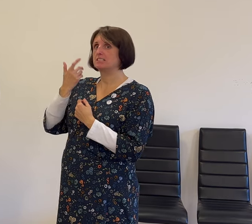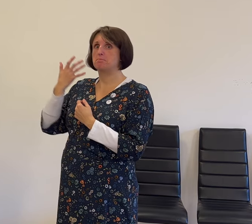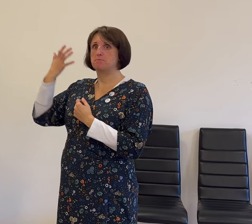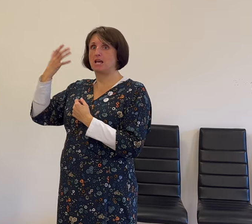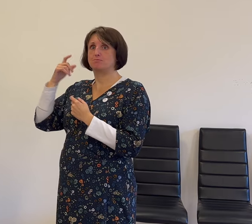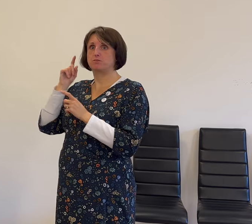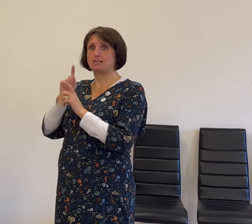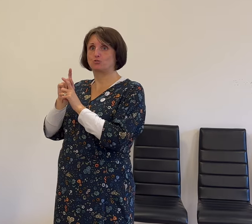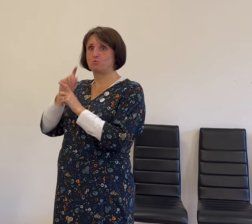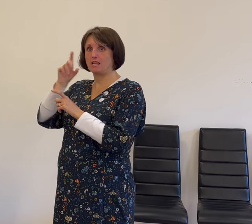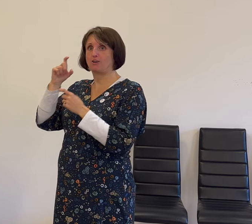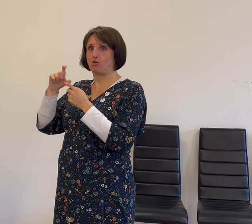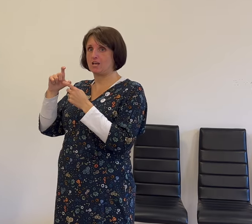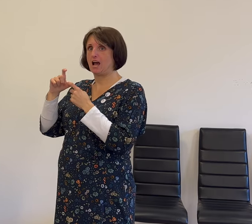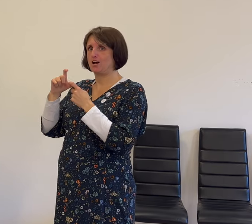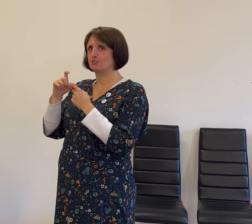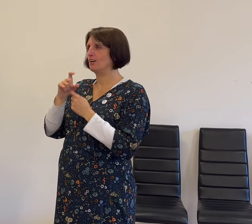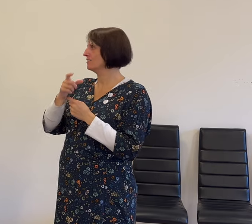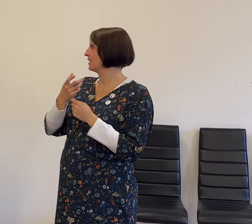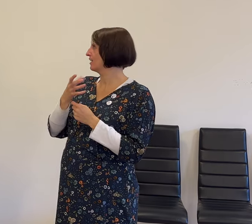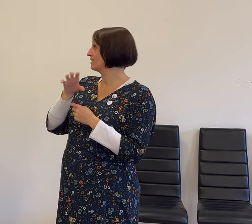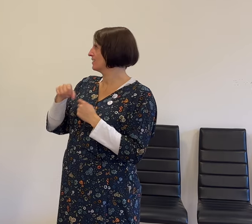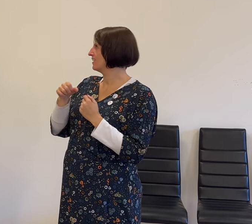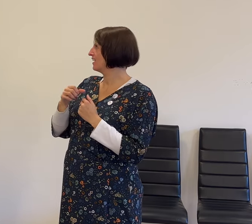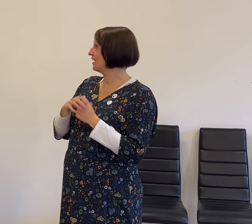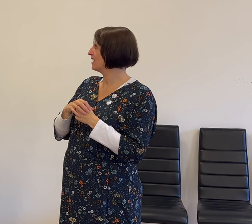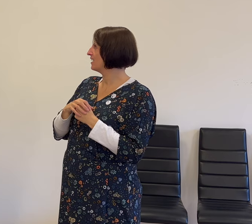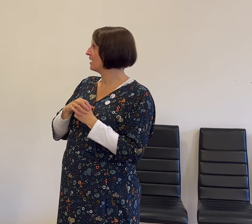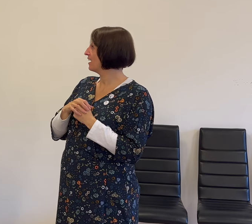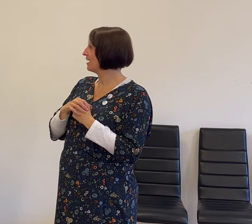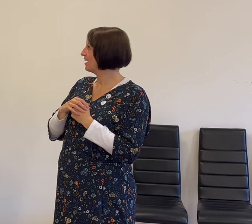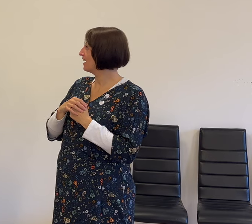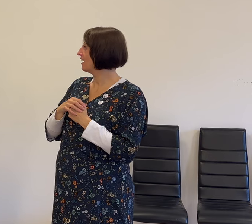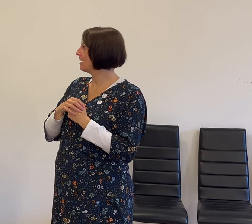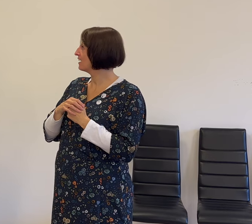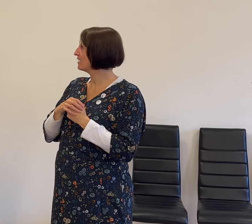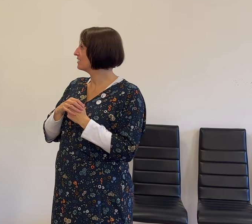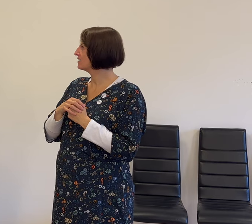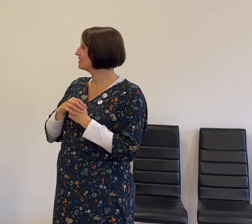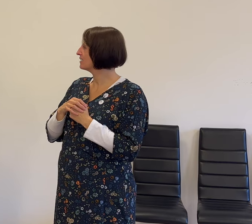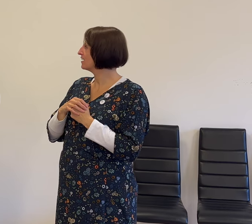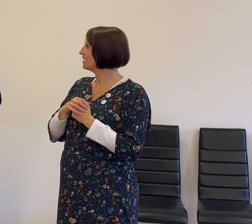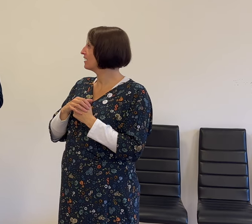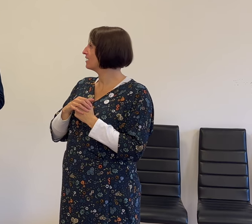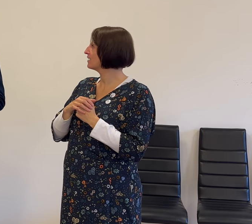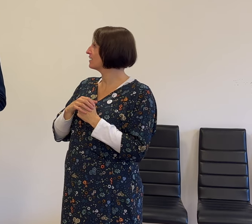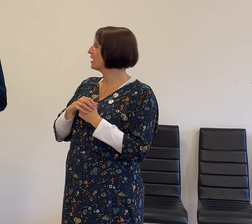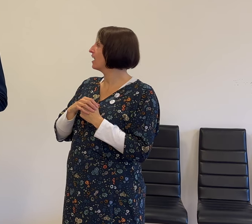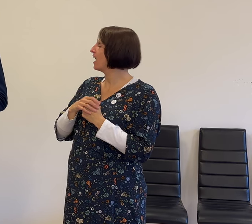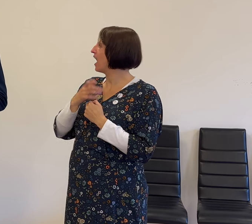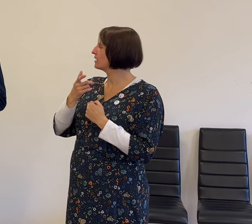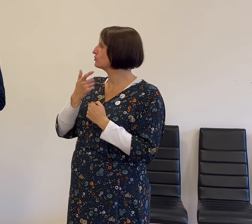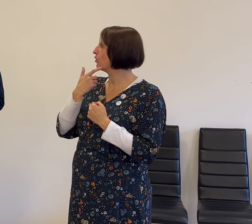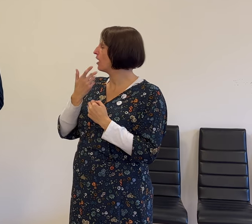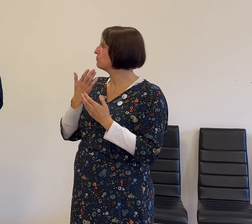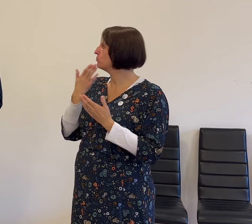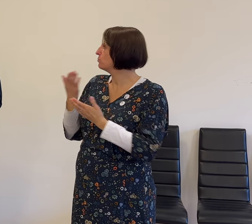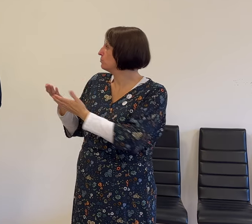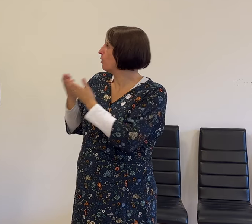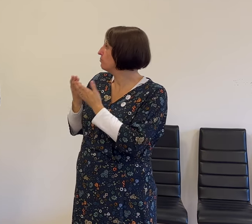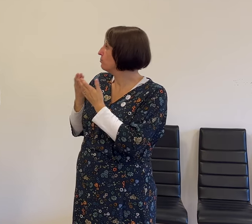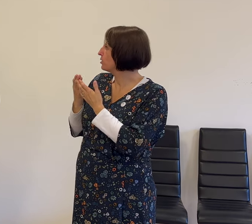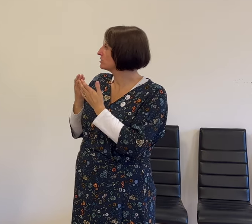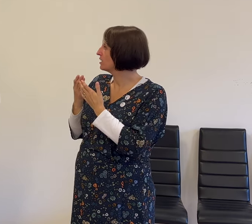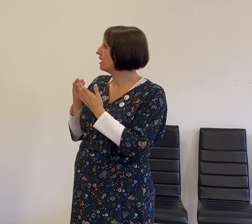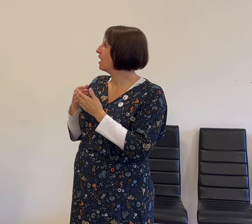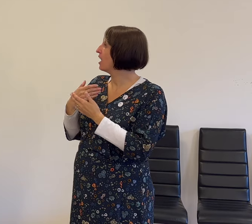a začnete náhodou vítězit, tak ti kamarádi toho, nad kterým vítězíte, mu očividně budou pomoct.